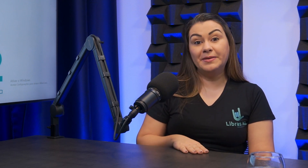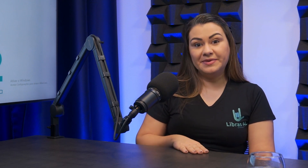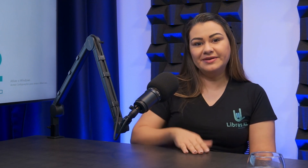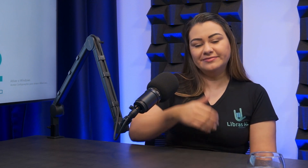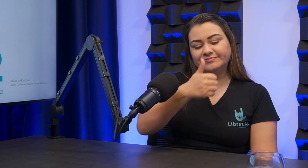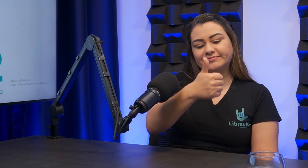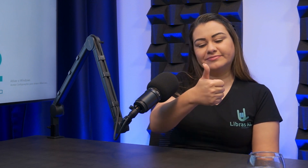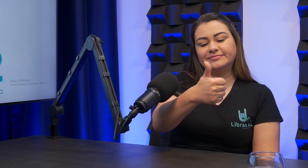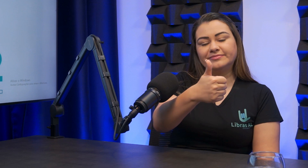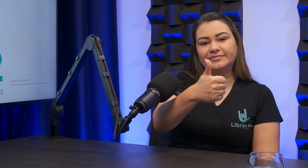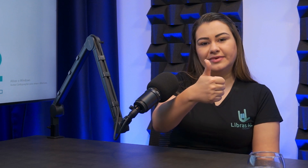beber